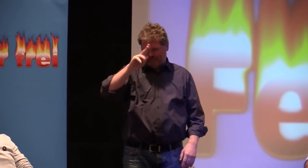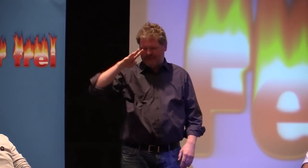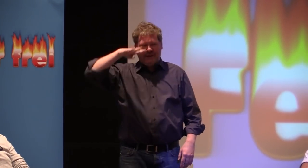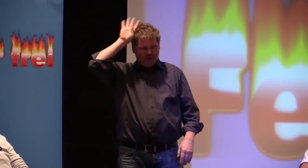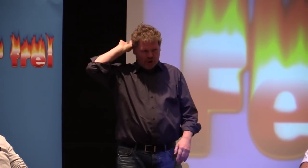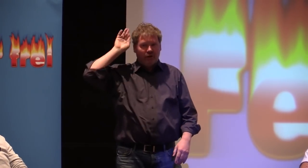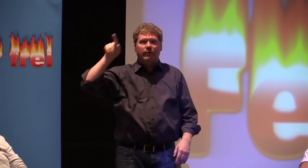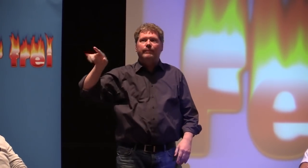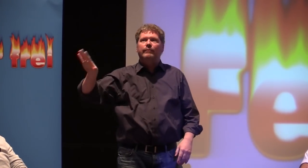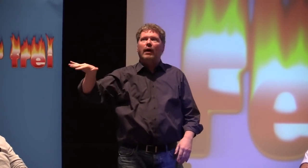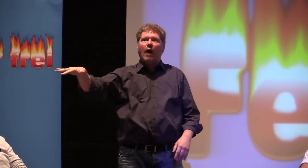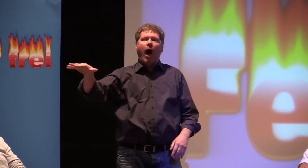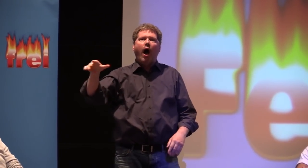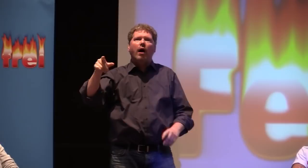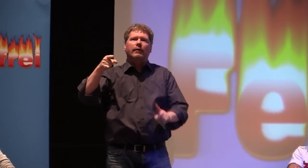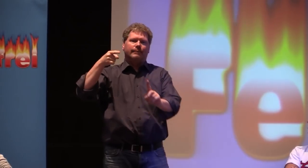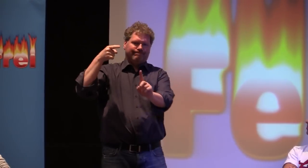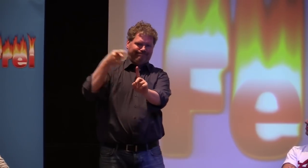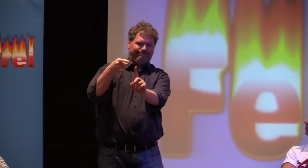Der Ricardo,